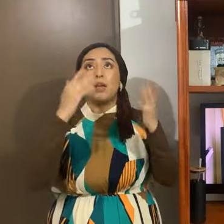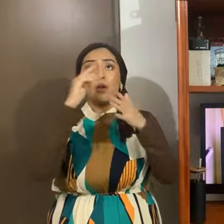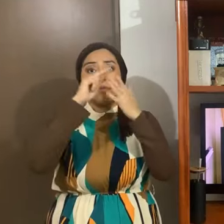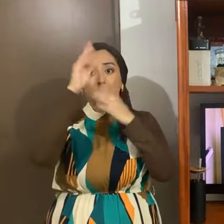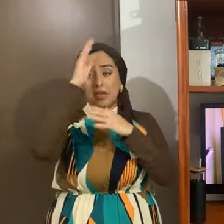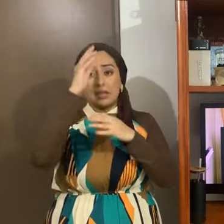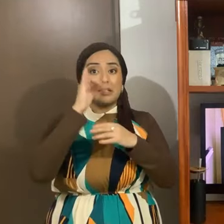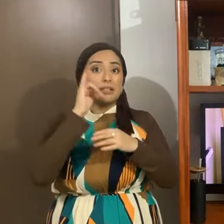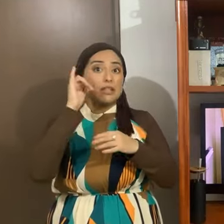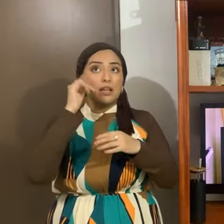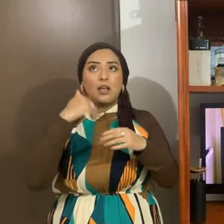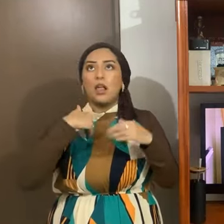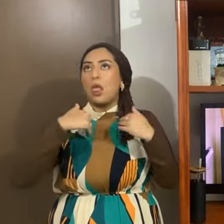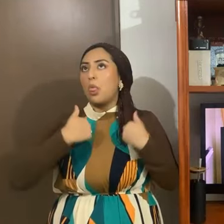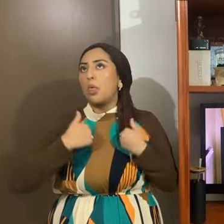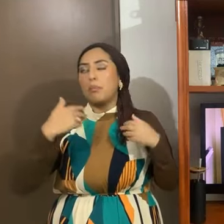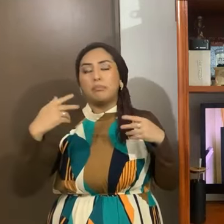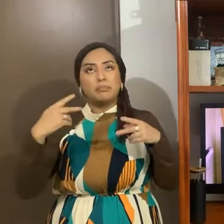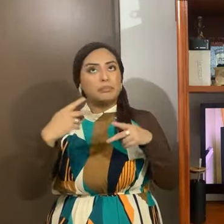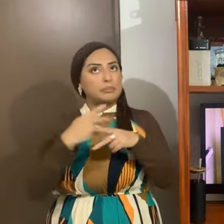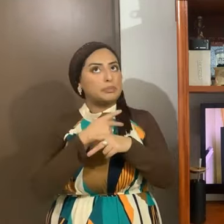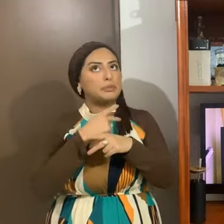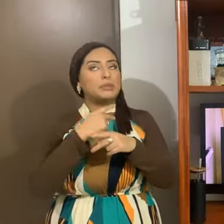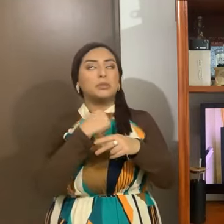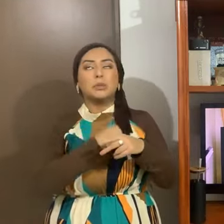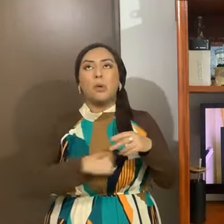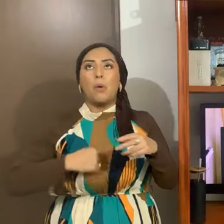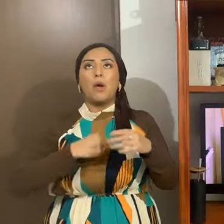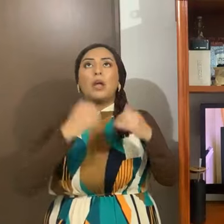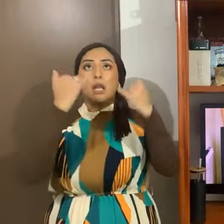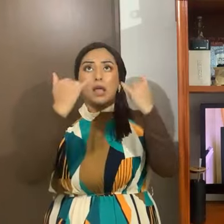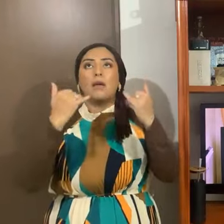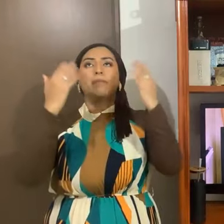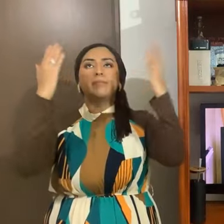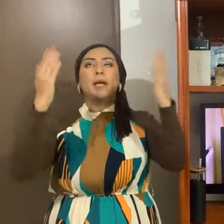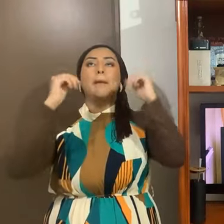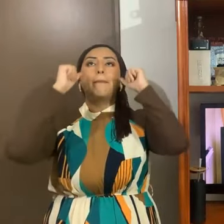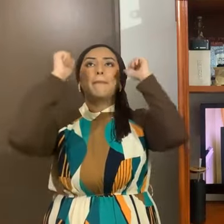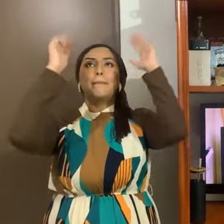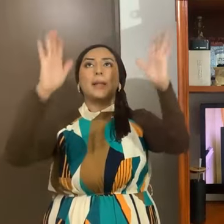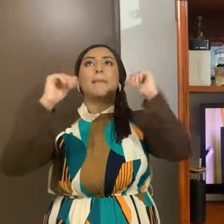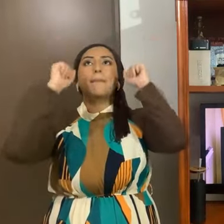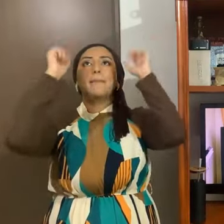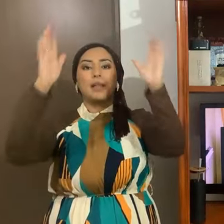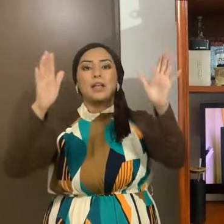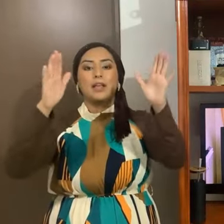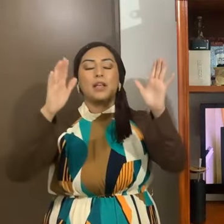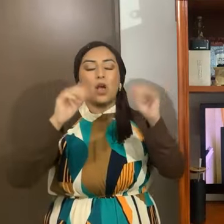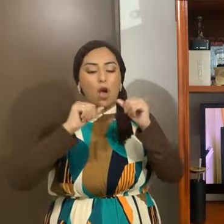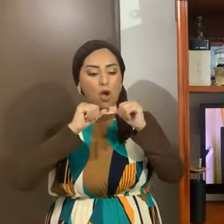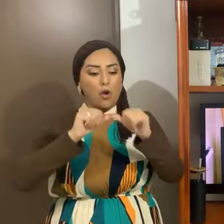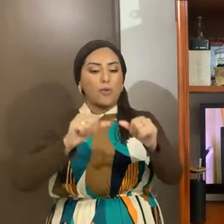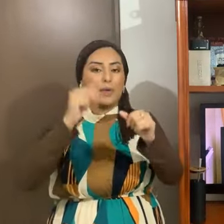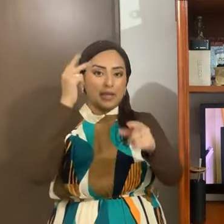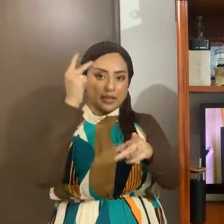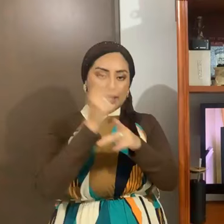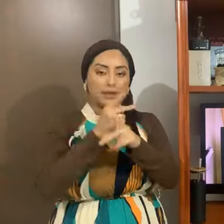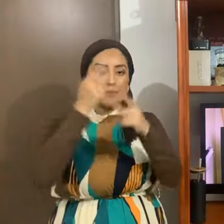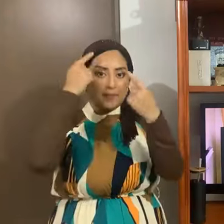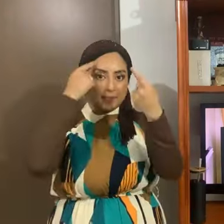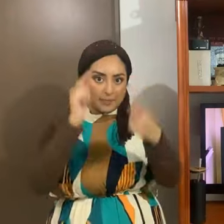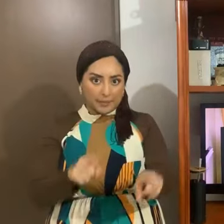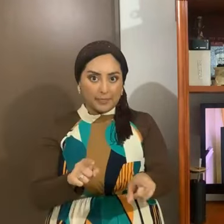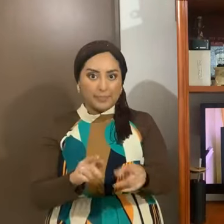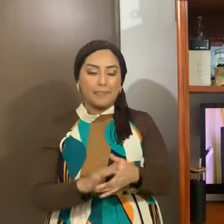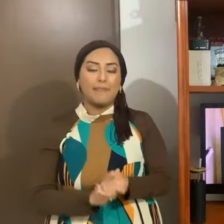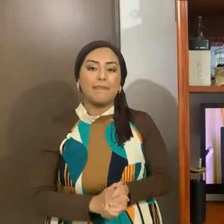pude hacer mi oración de ayer, pero yo te pido, etcétera, etcétera, etcétera. Yo te bendigo, te exalto. no dejar de cumplir con el compromiso, porque